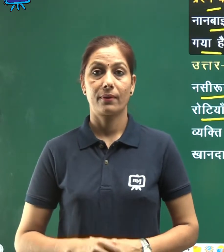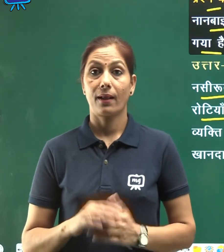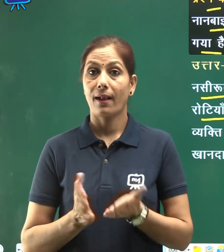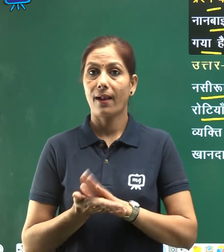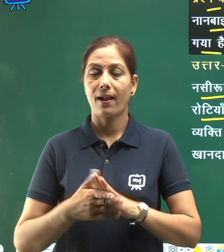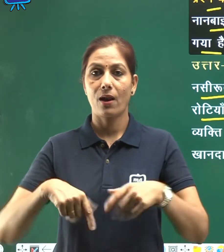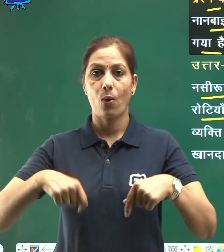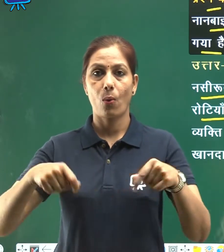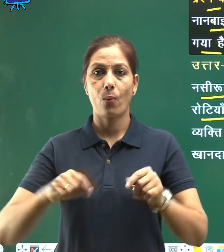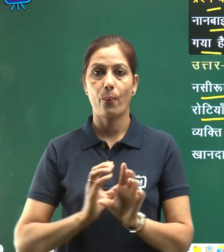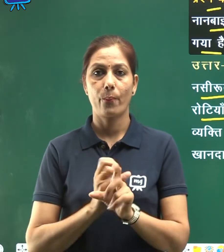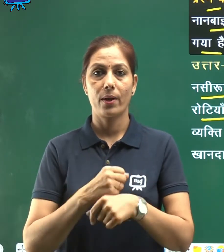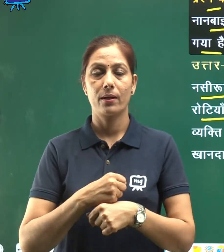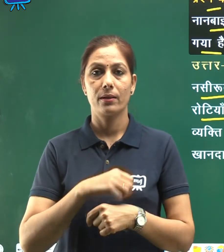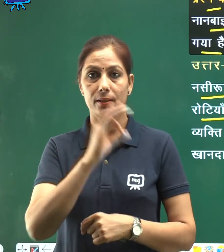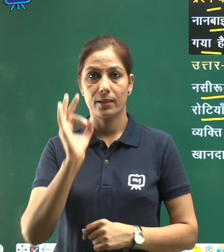रोटियां बनाने के लिए